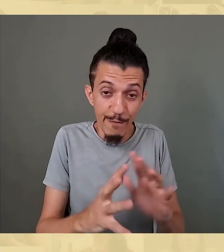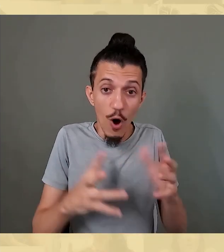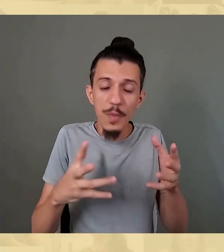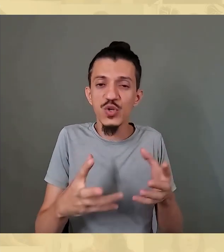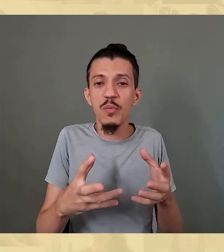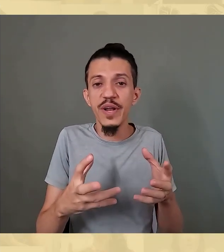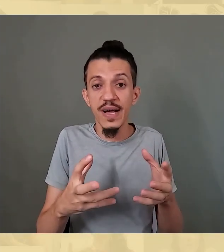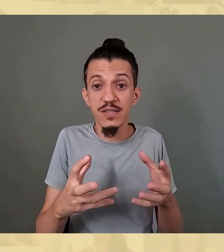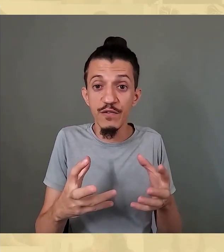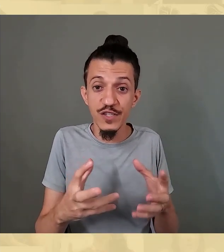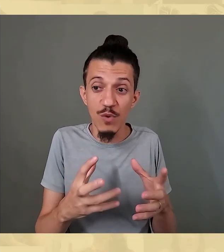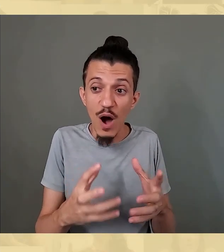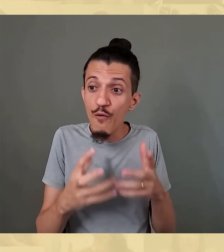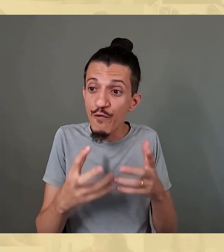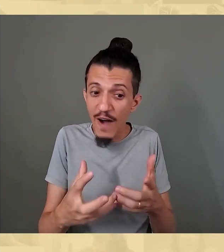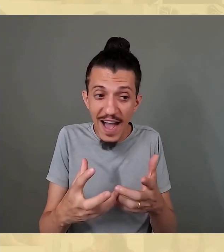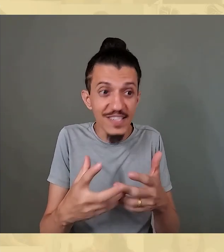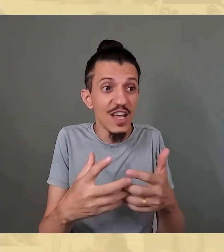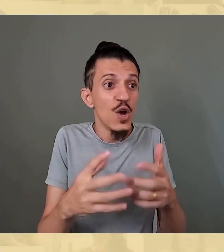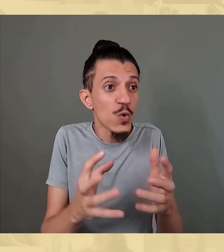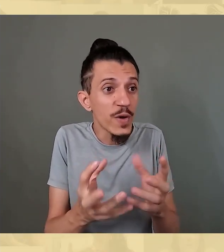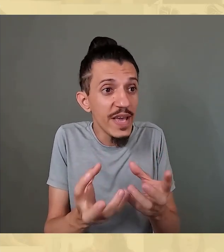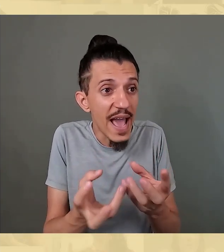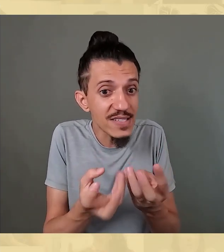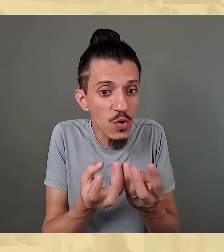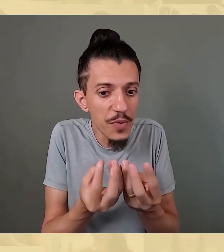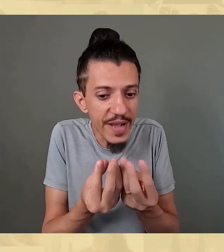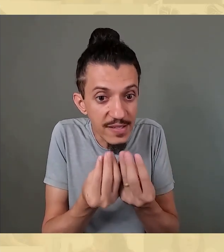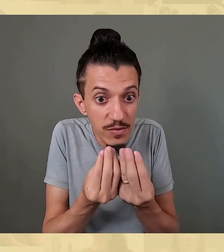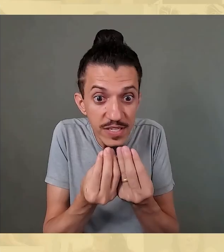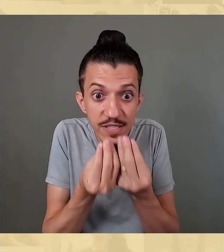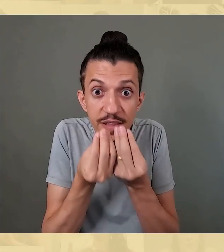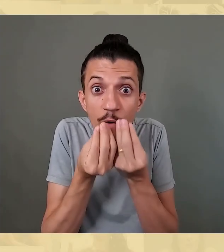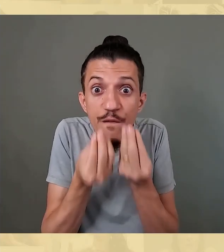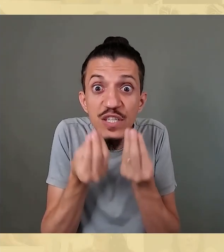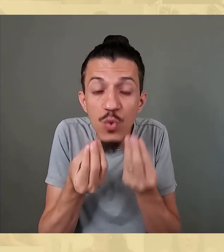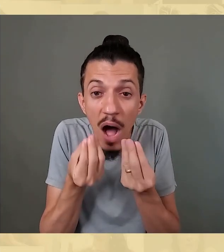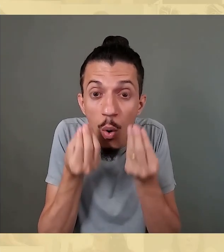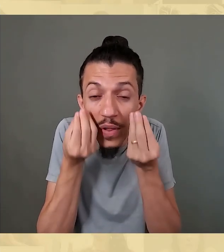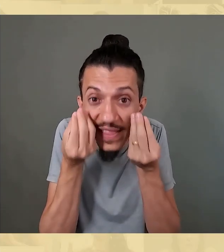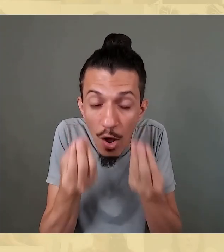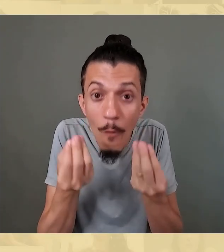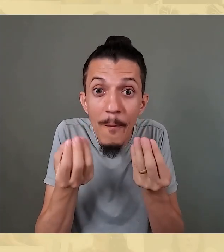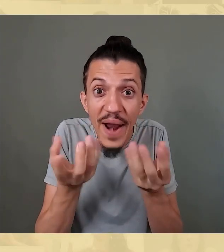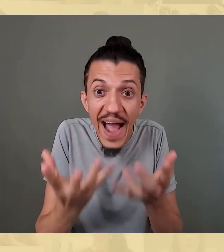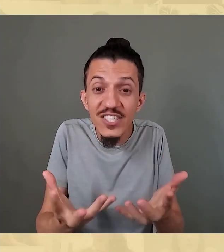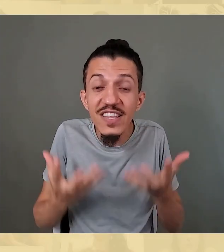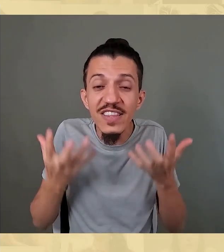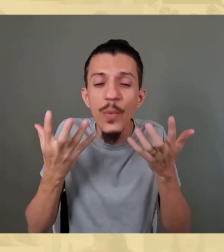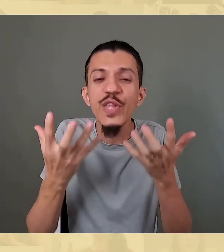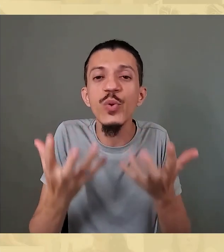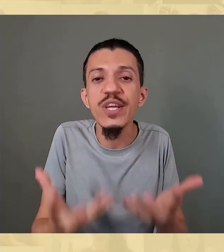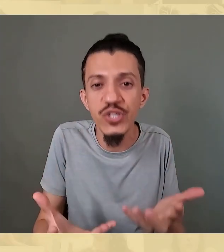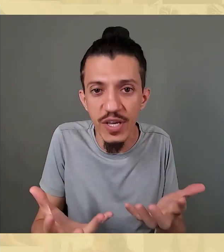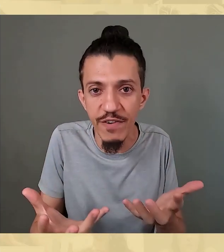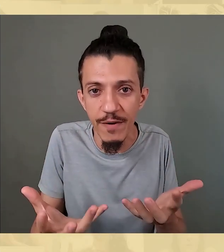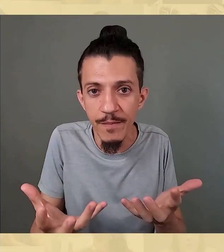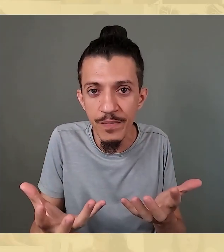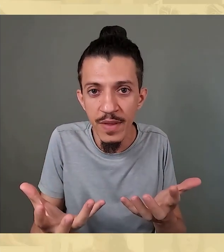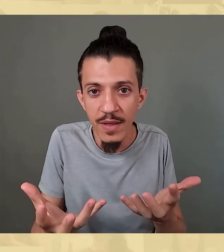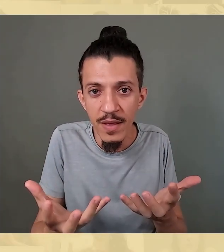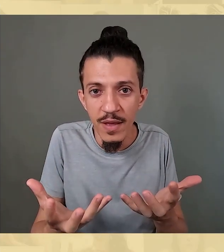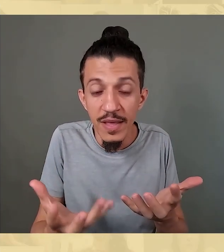essa forma de comunicação visual faz com que essa comunicação seja tão visual, tão prática e tão